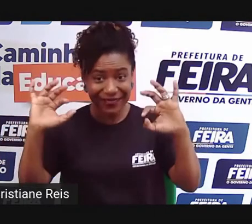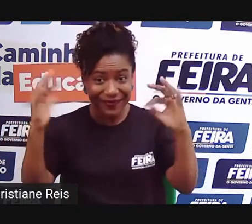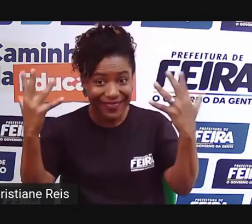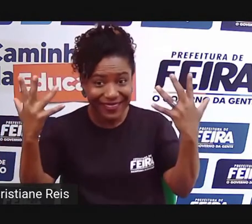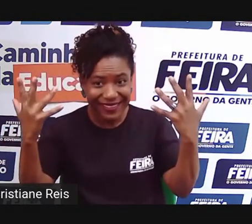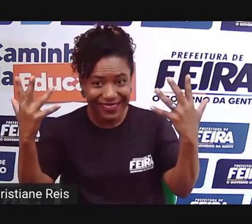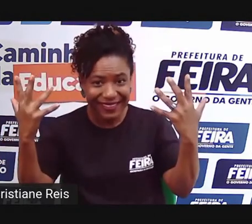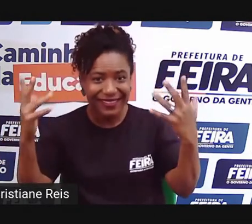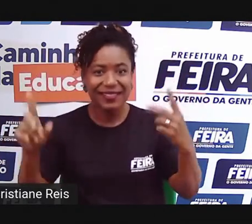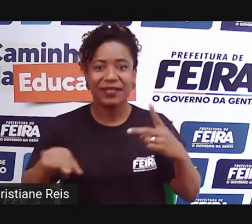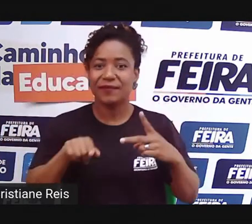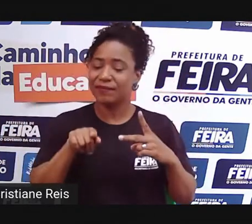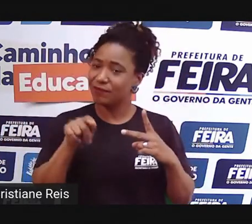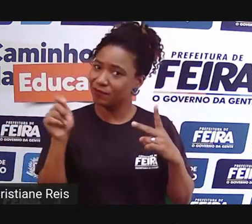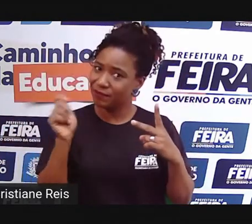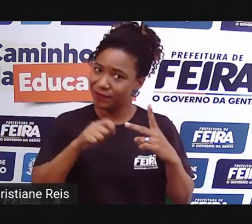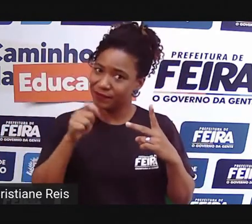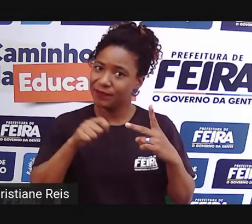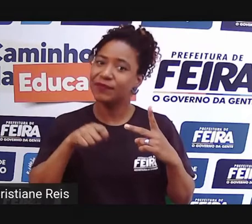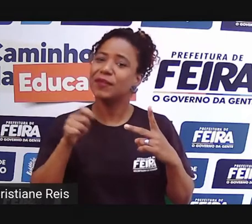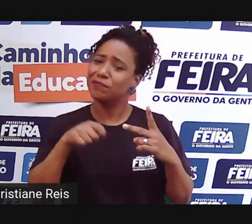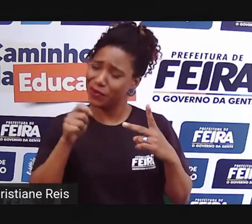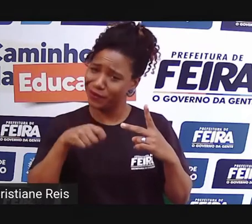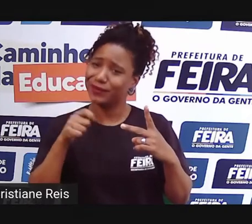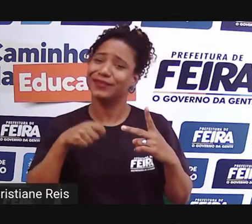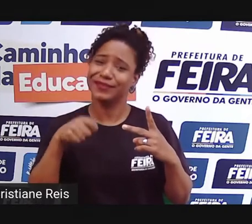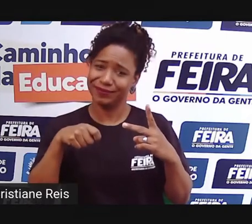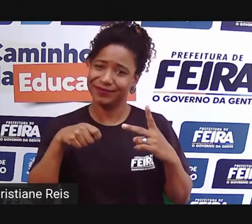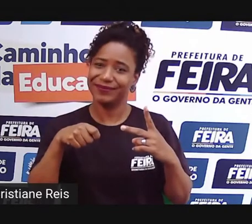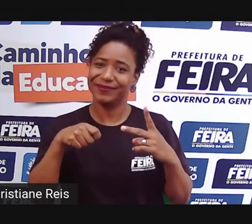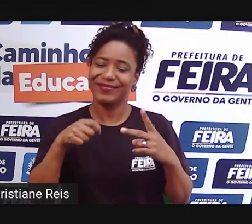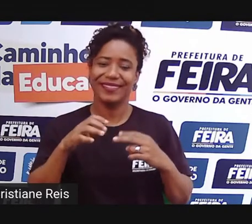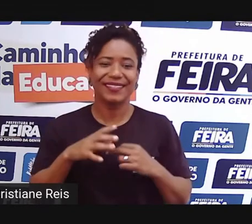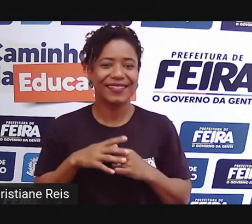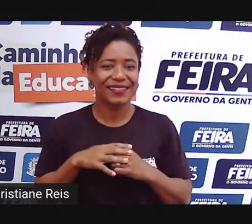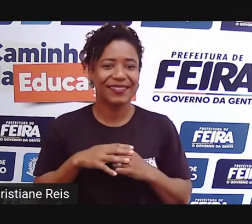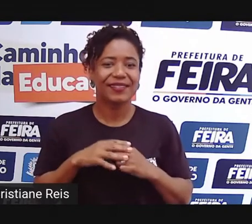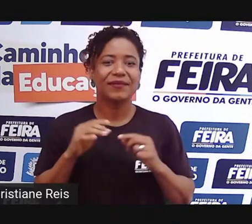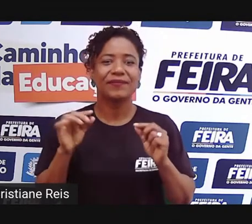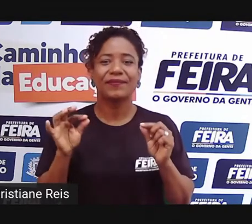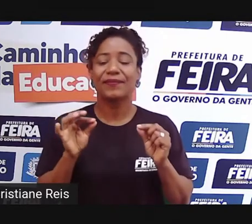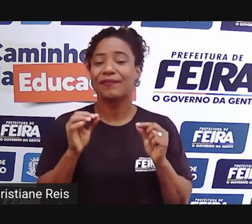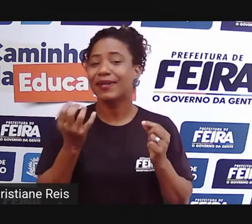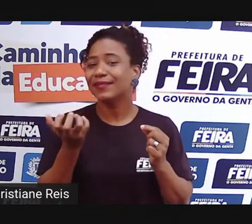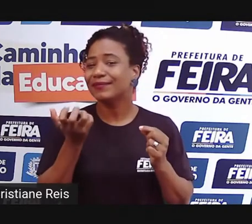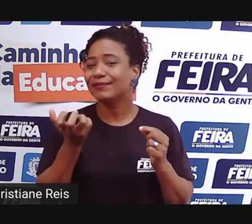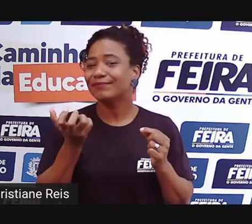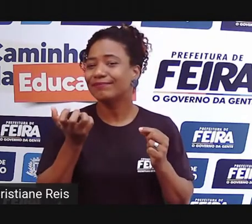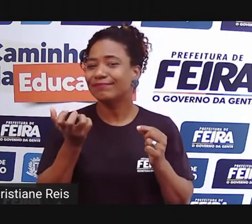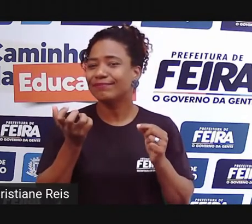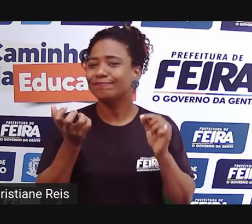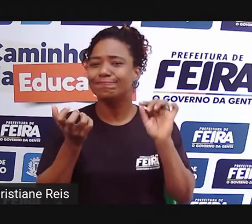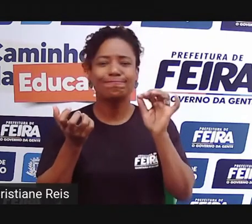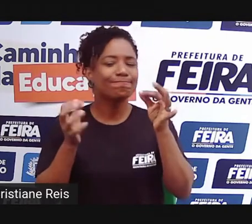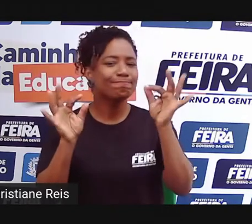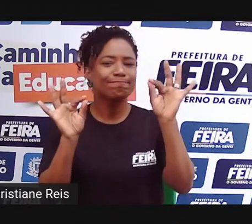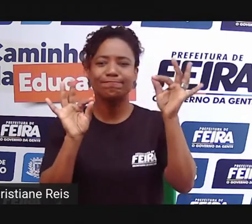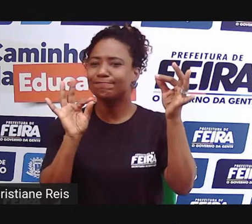É, também pode ser chamado assim. Agora eu quero saber de vocês, o que que a gente